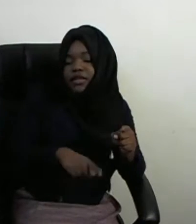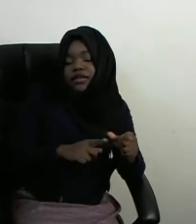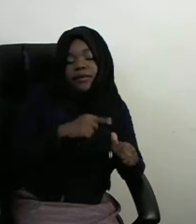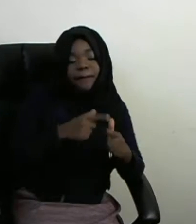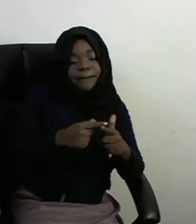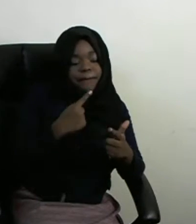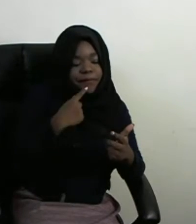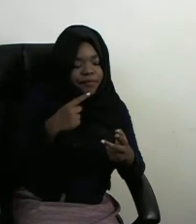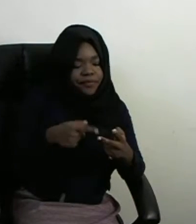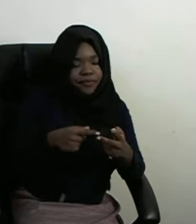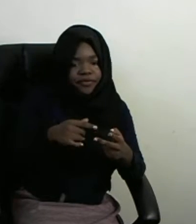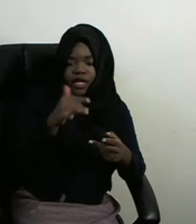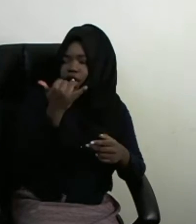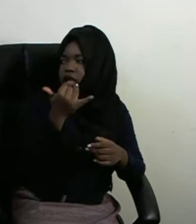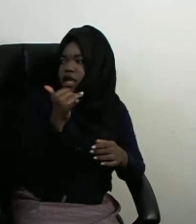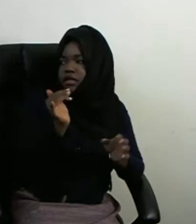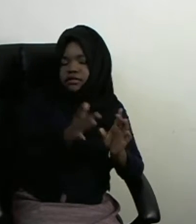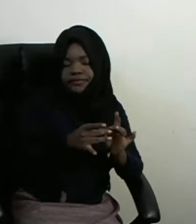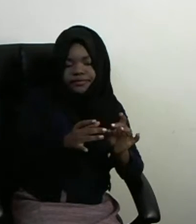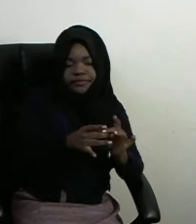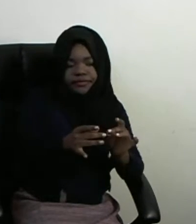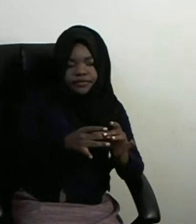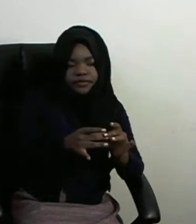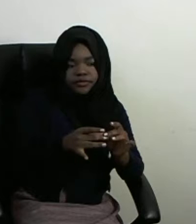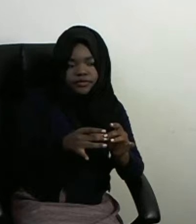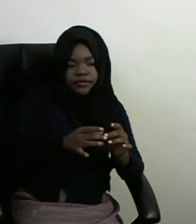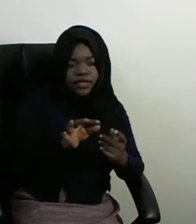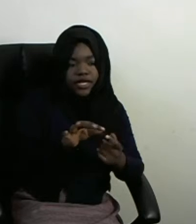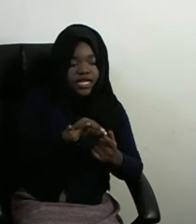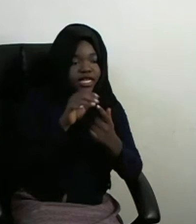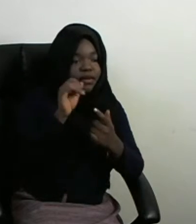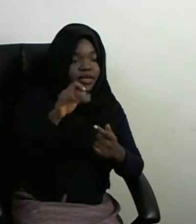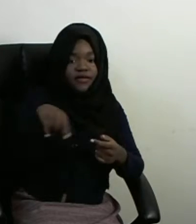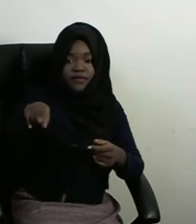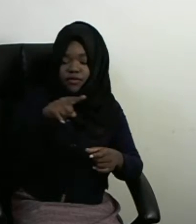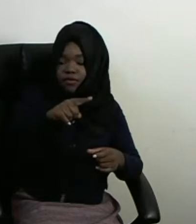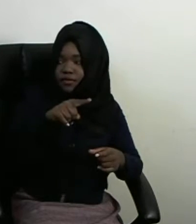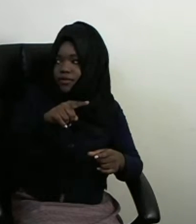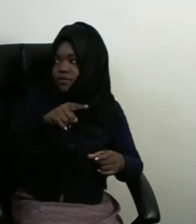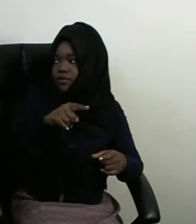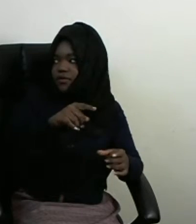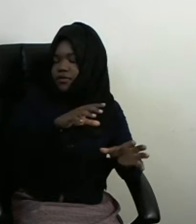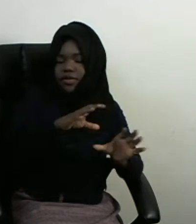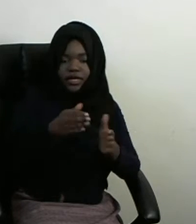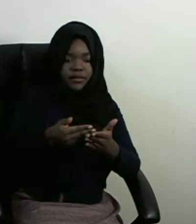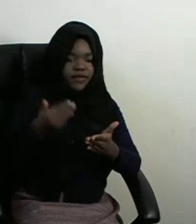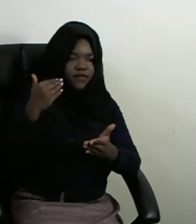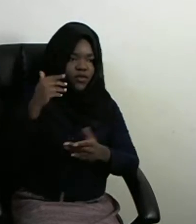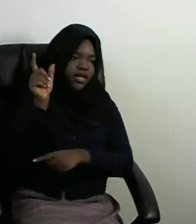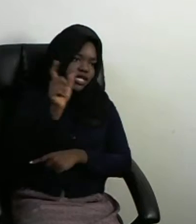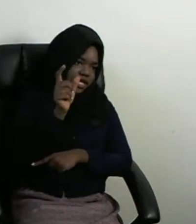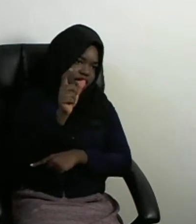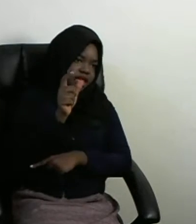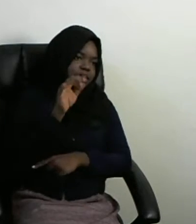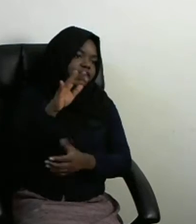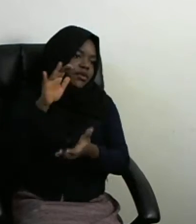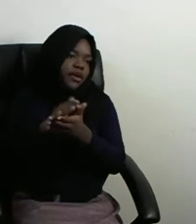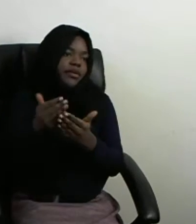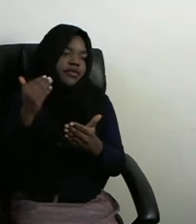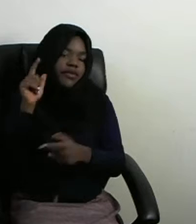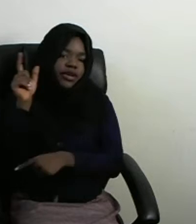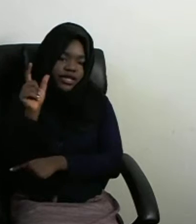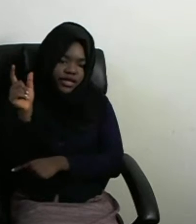says, إِلَّا مَا قَدْ سَلَفَ, except if you have done this before Islam or if